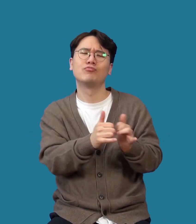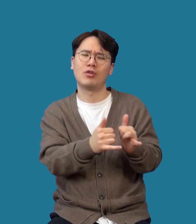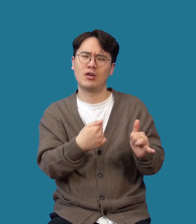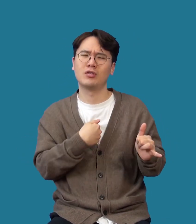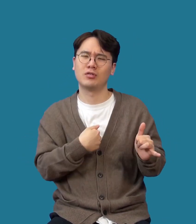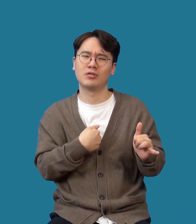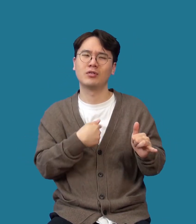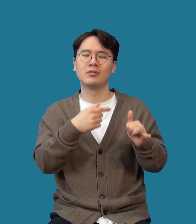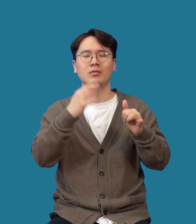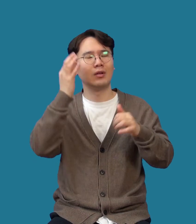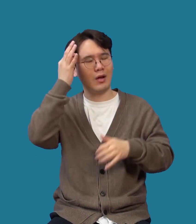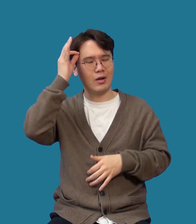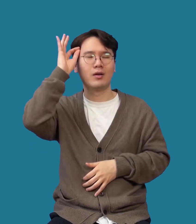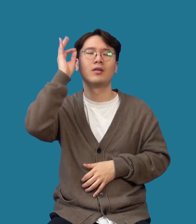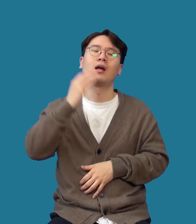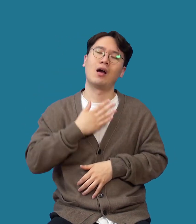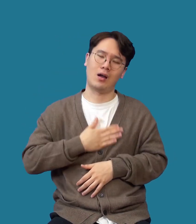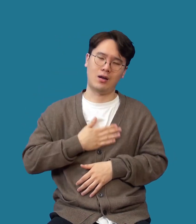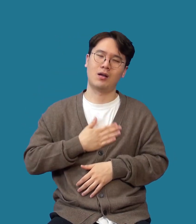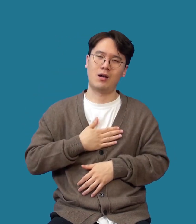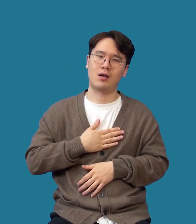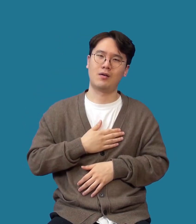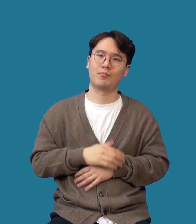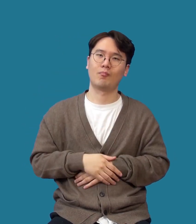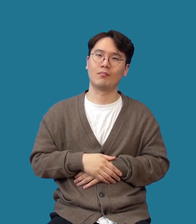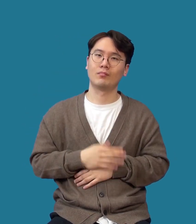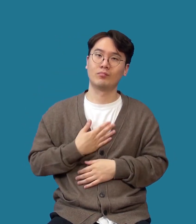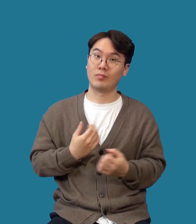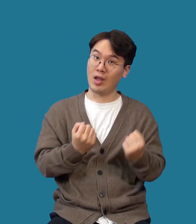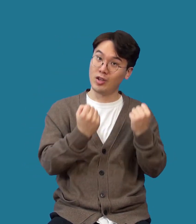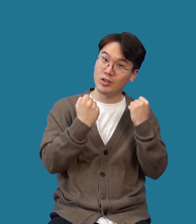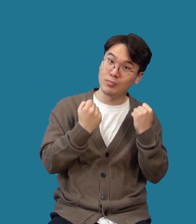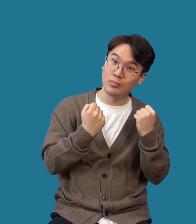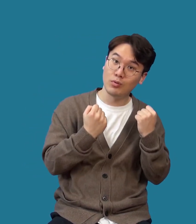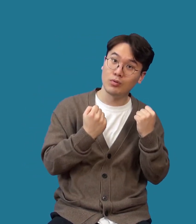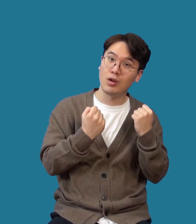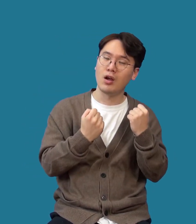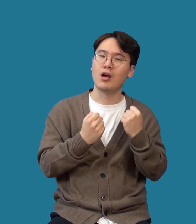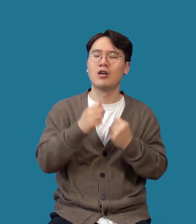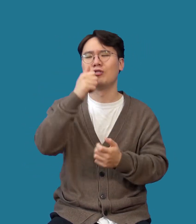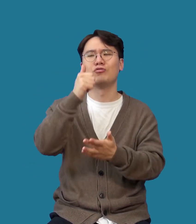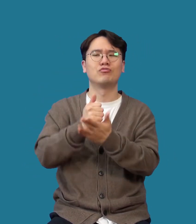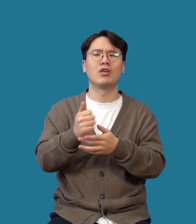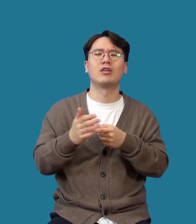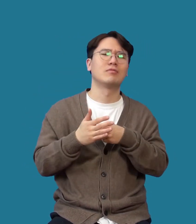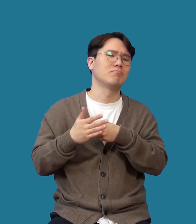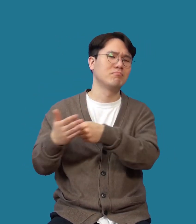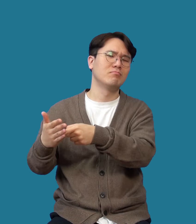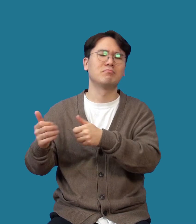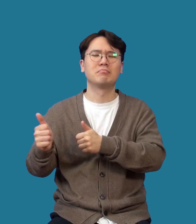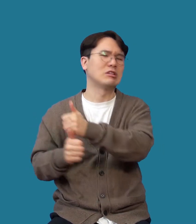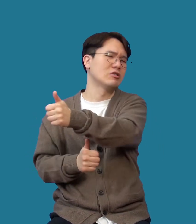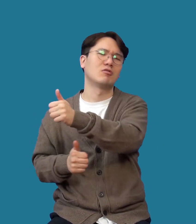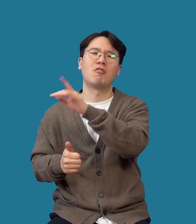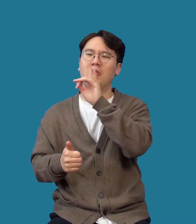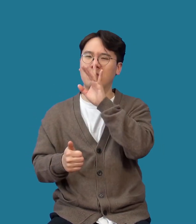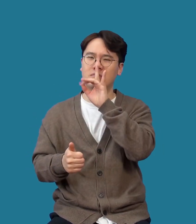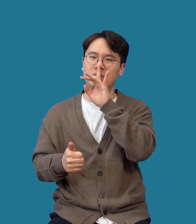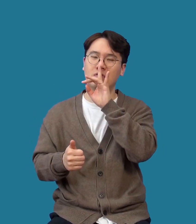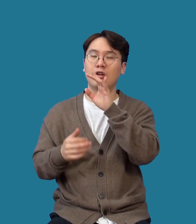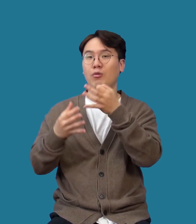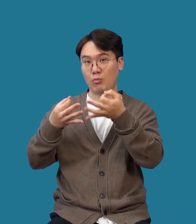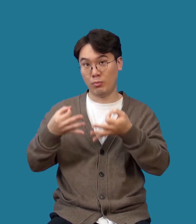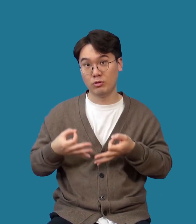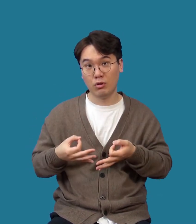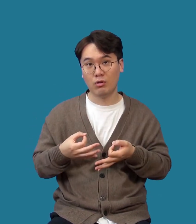절망하는 것이죠. 내 힘으로는 도무지 죄를 이길 수 없는 것을 보면서, 죄로 만신창이 된